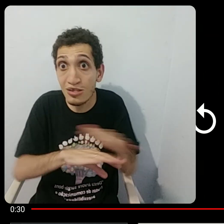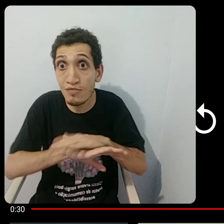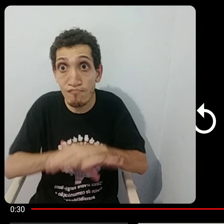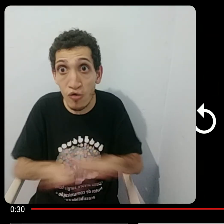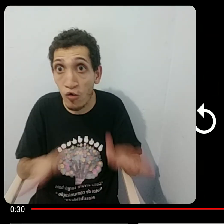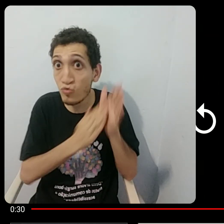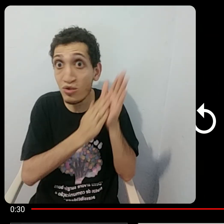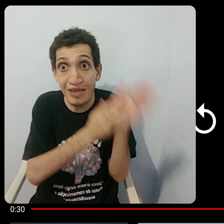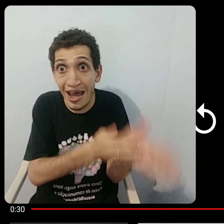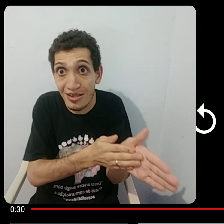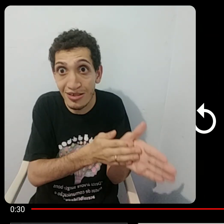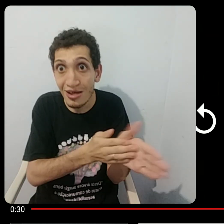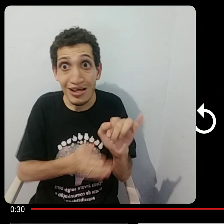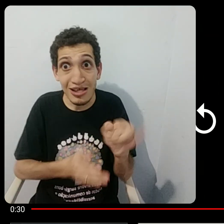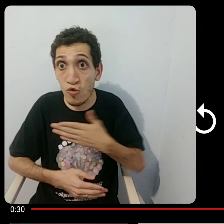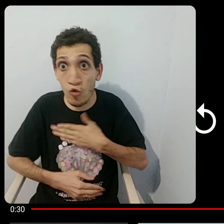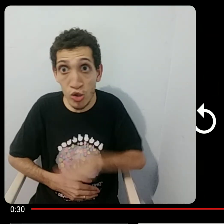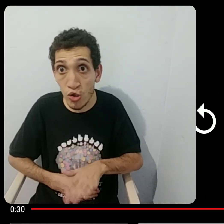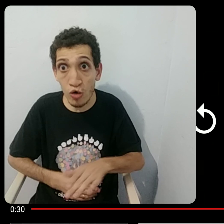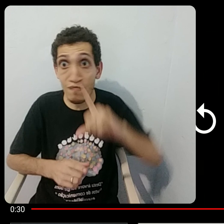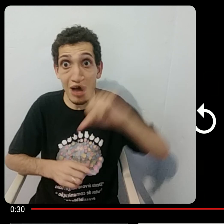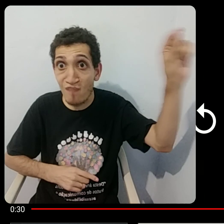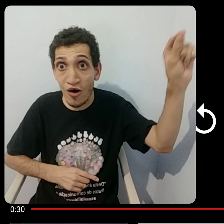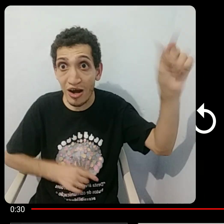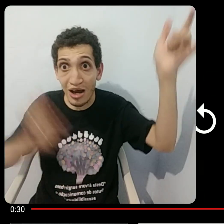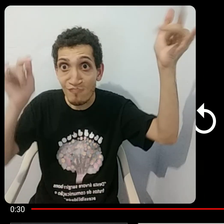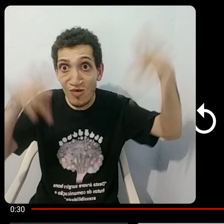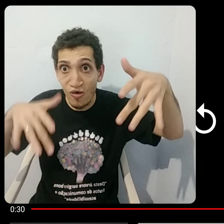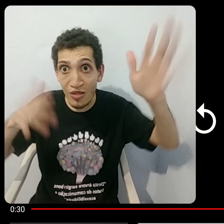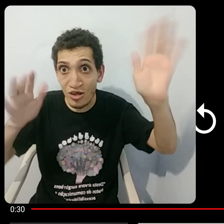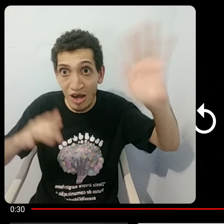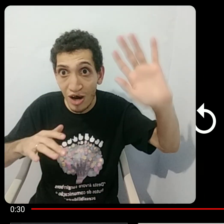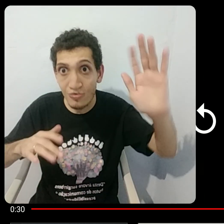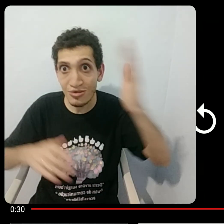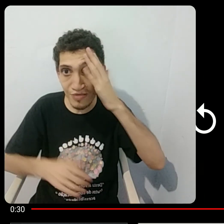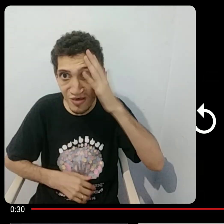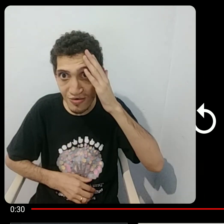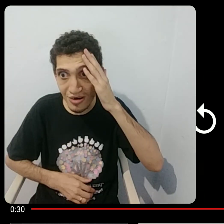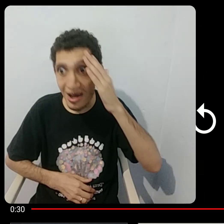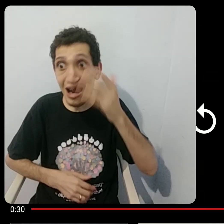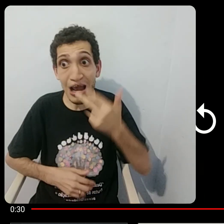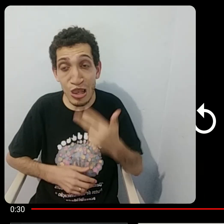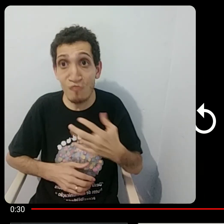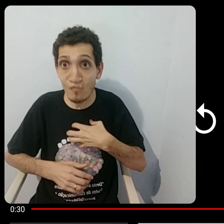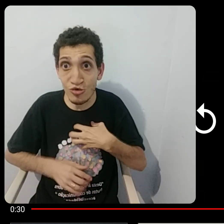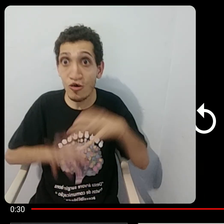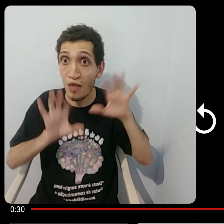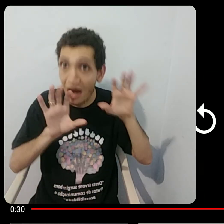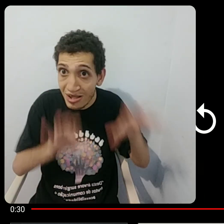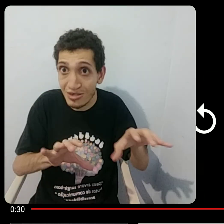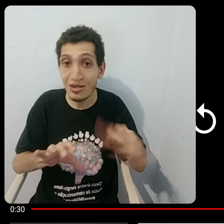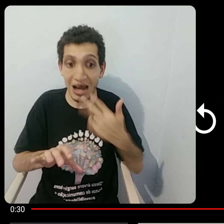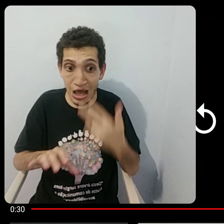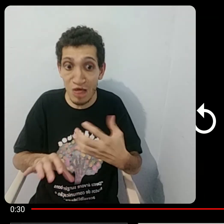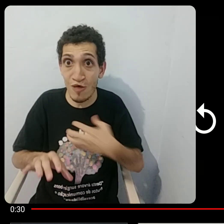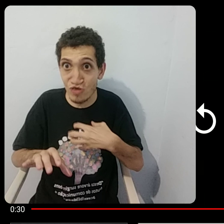assim, pronto, segue. Se não gostou, vai embora, abandona, tchau, entendeu? A língua funciona assim. A língua, o